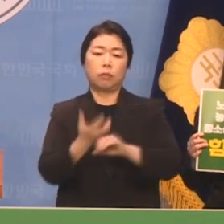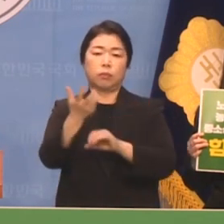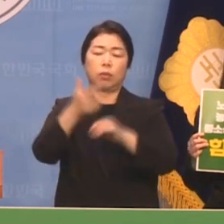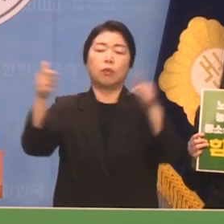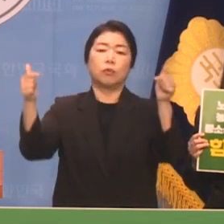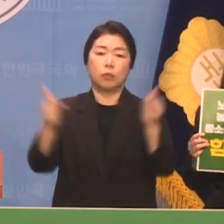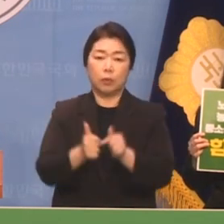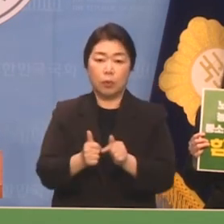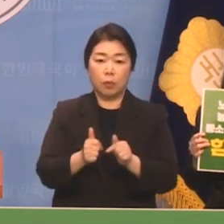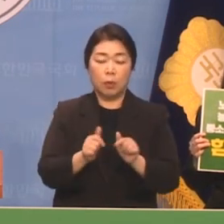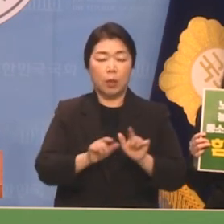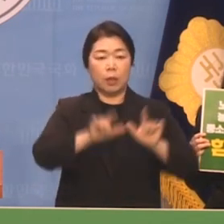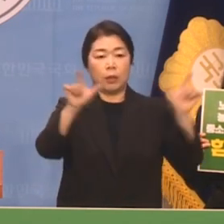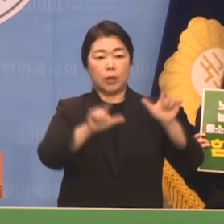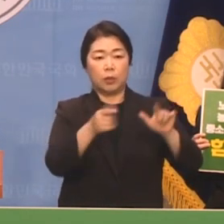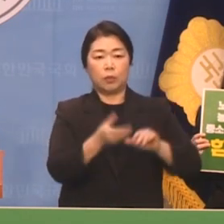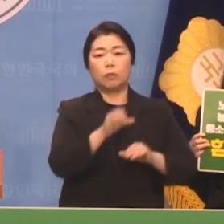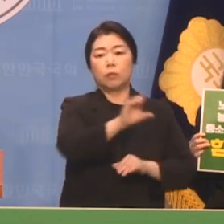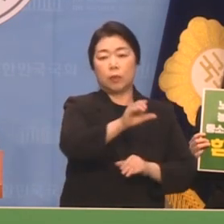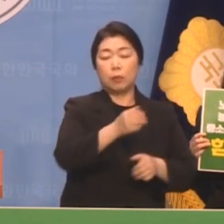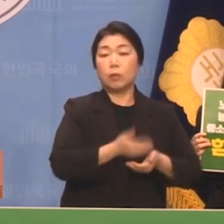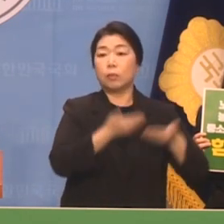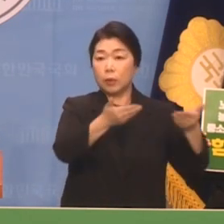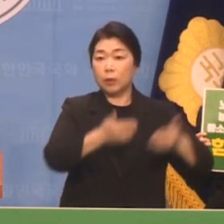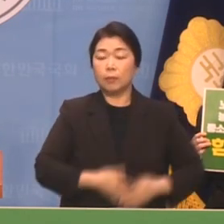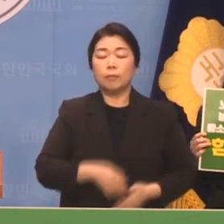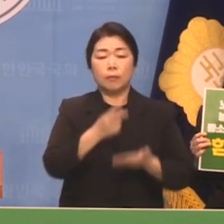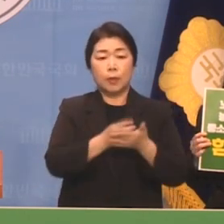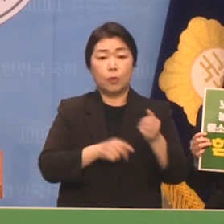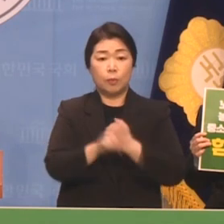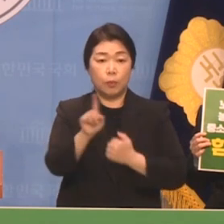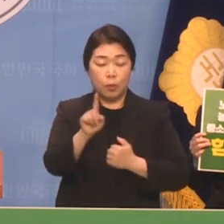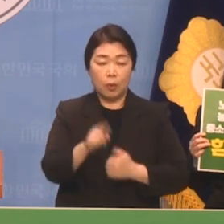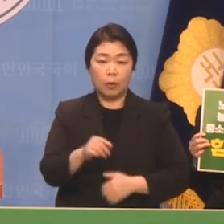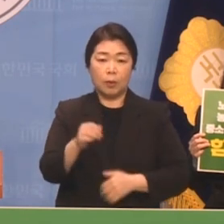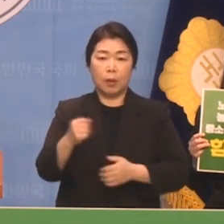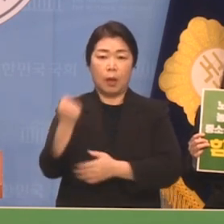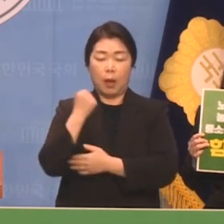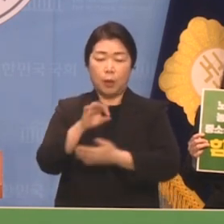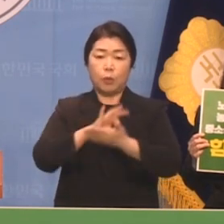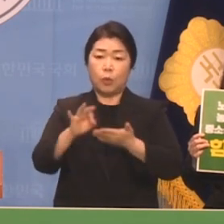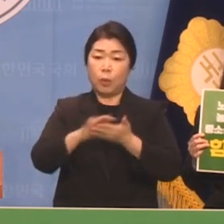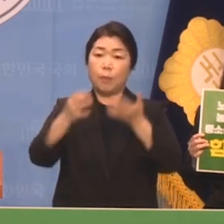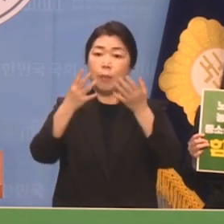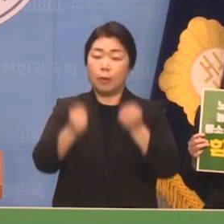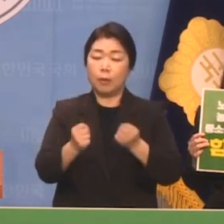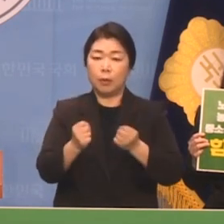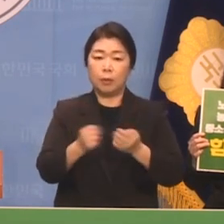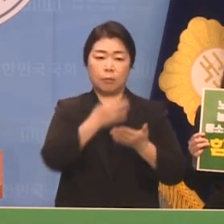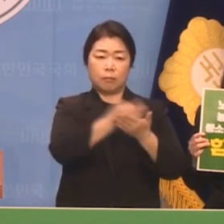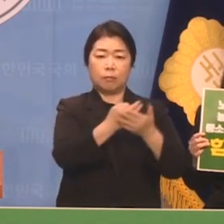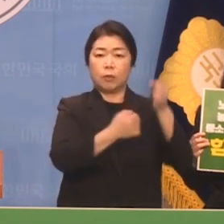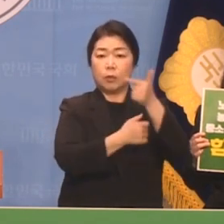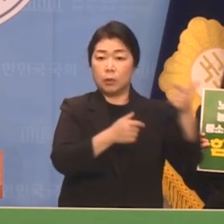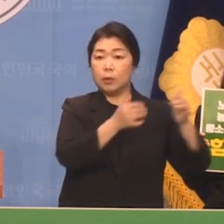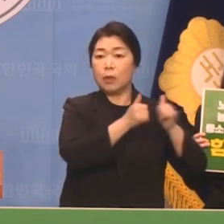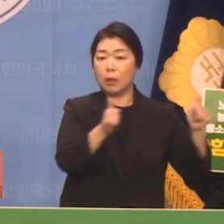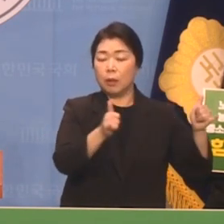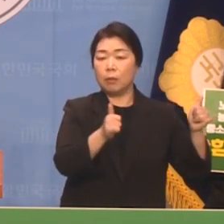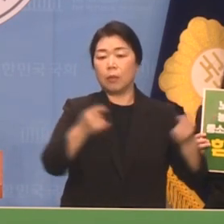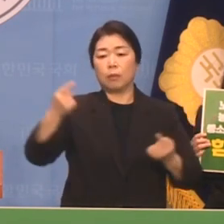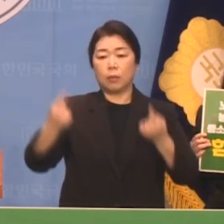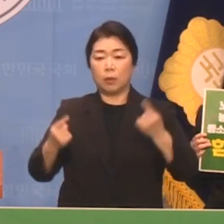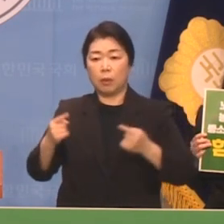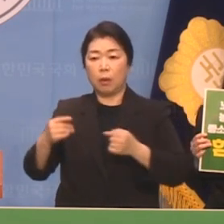기후 배당으로 돌려드리겠습니다. 이 제도는 에너지 소비가 많은 고소득층에 비해 에너지